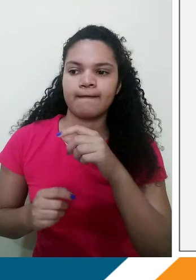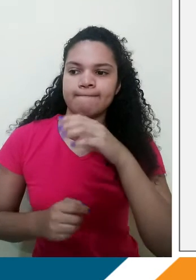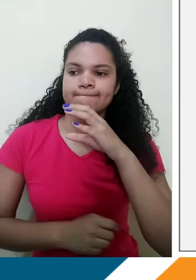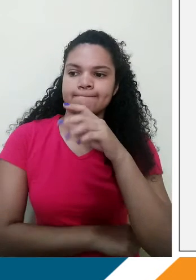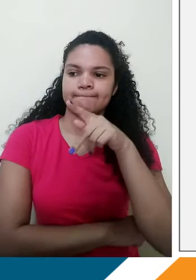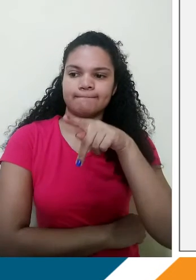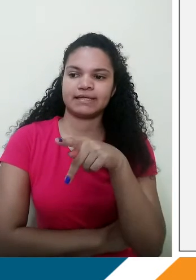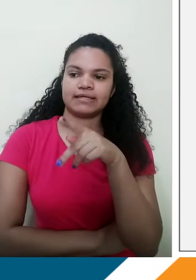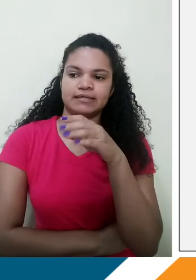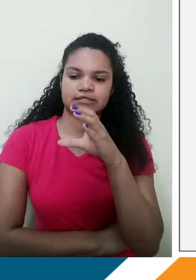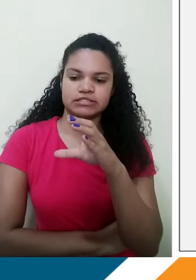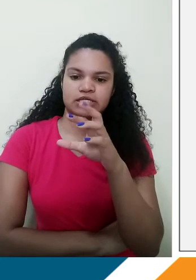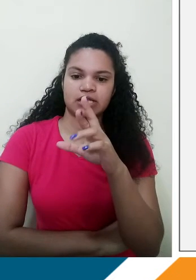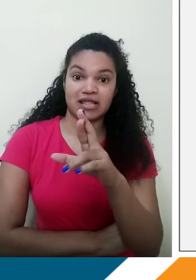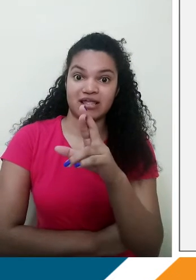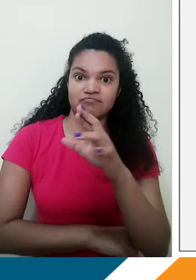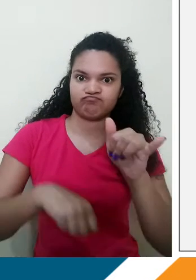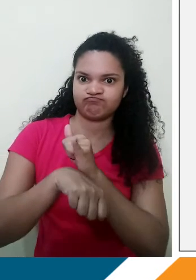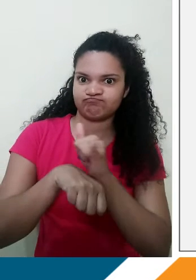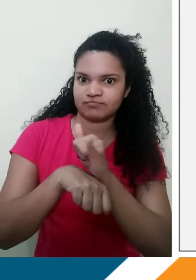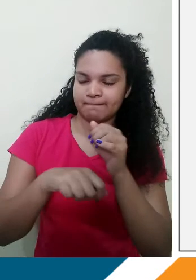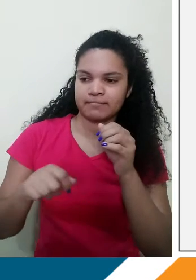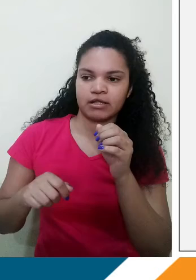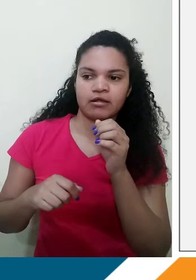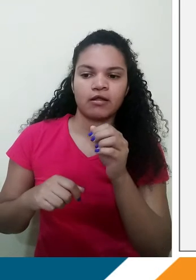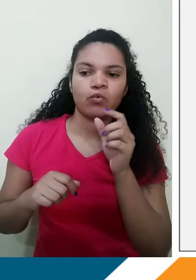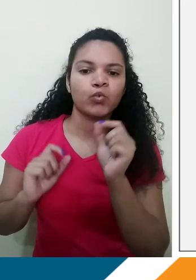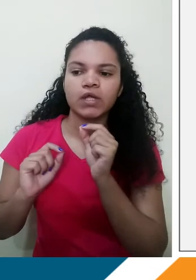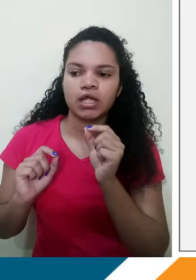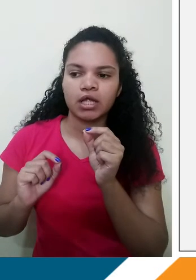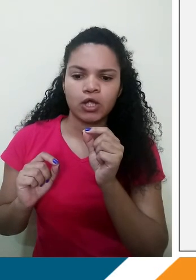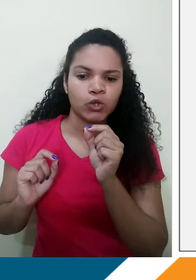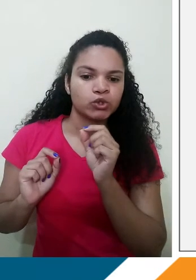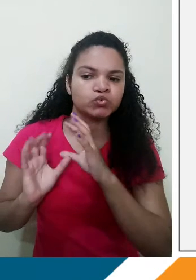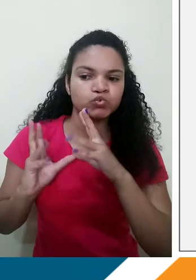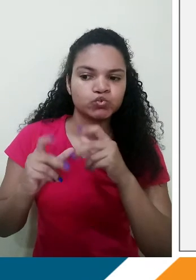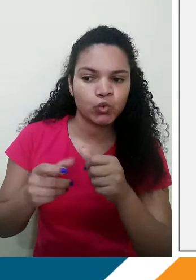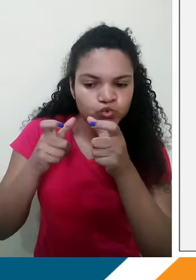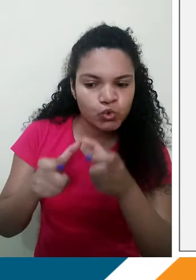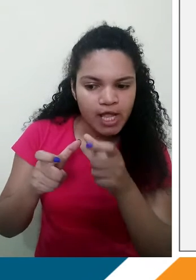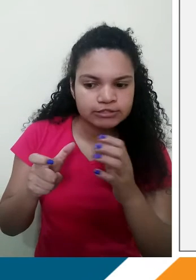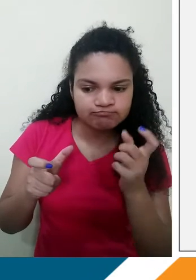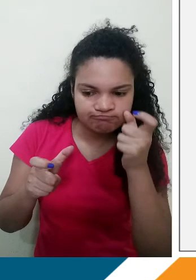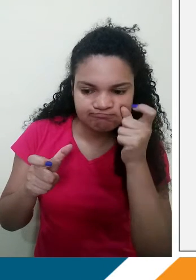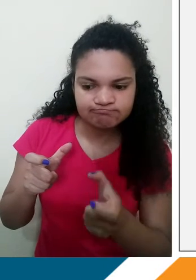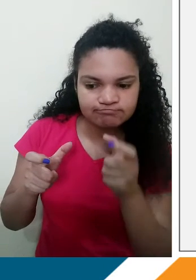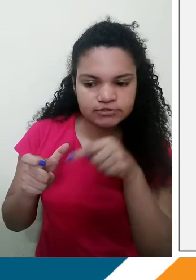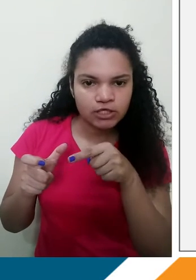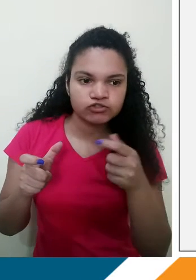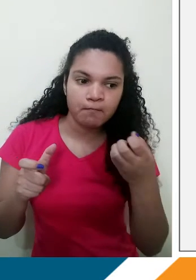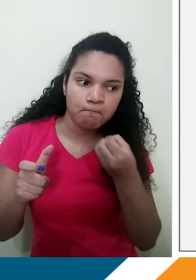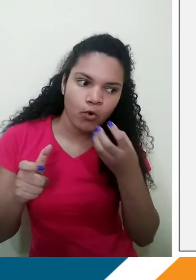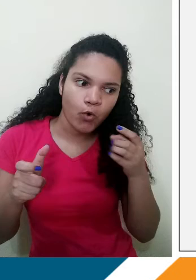amostras de DNA de interesse são submetidas a um processo de replicação exponencial. E no final